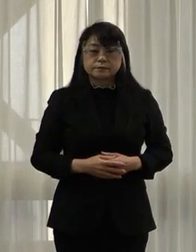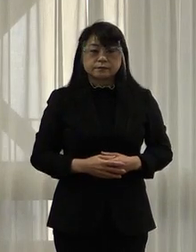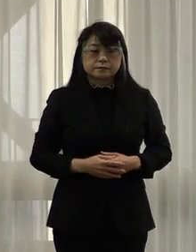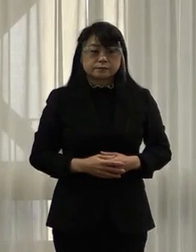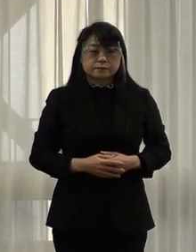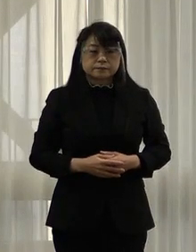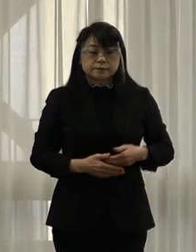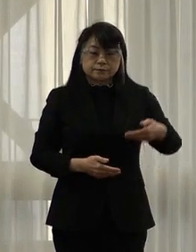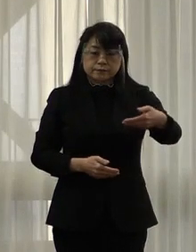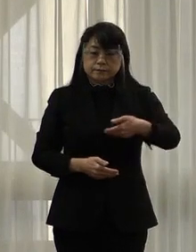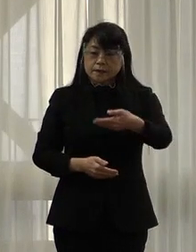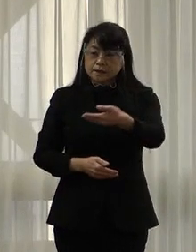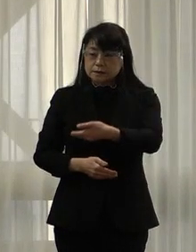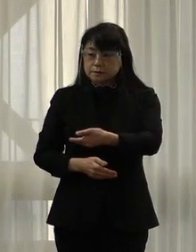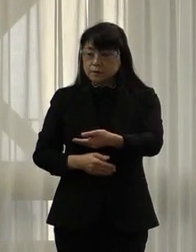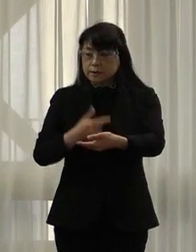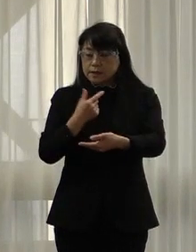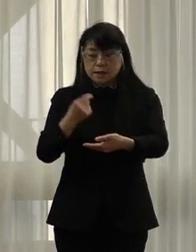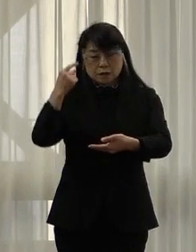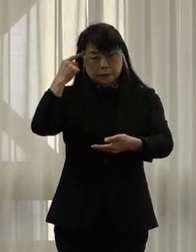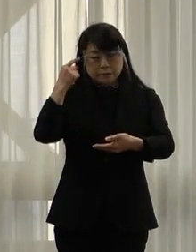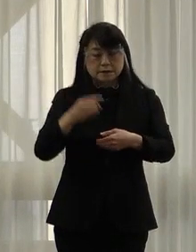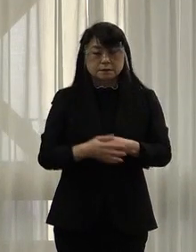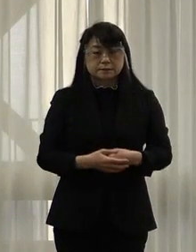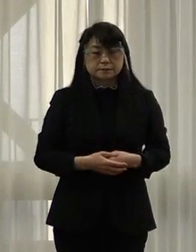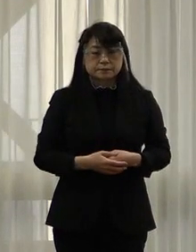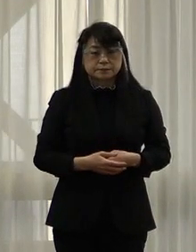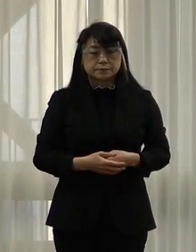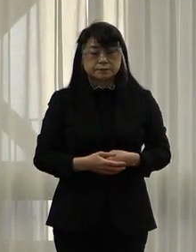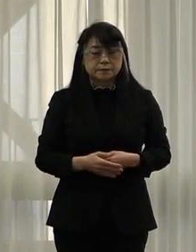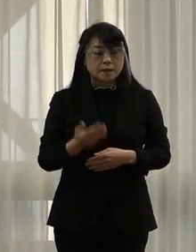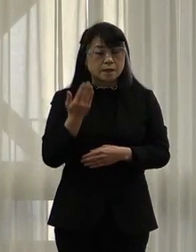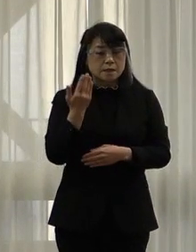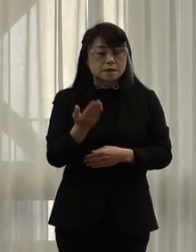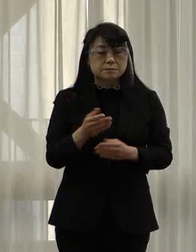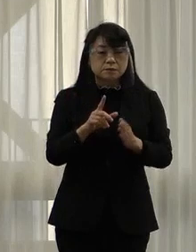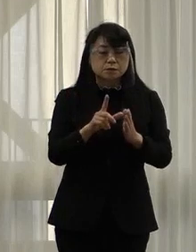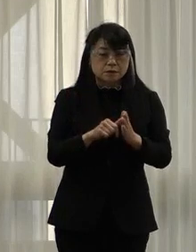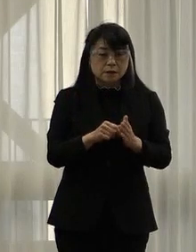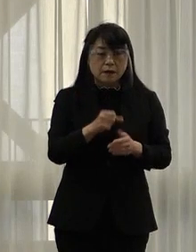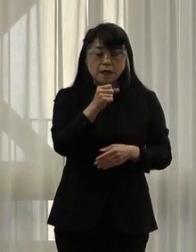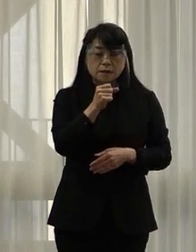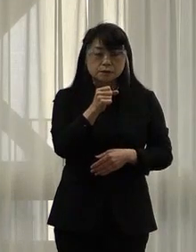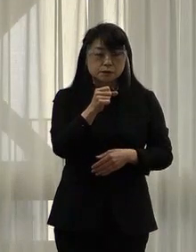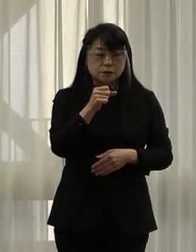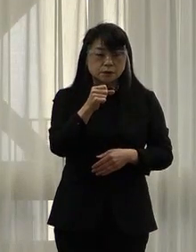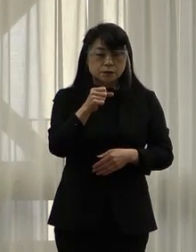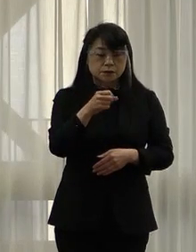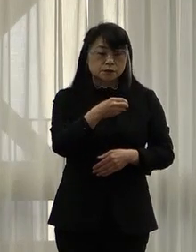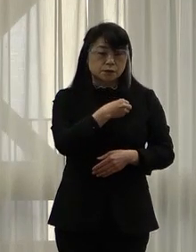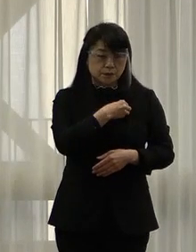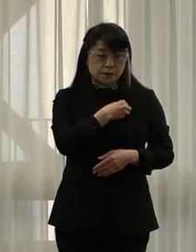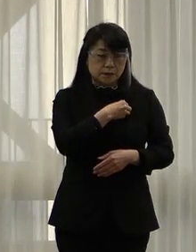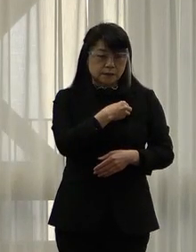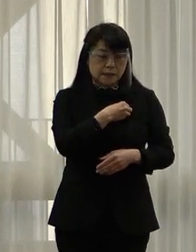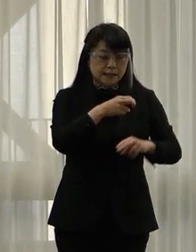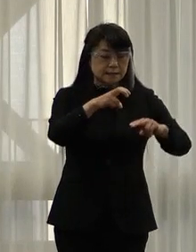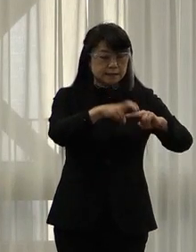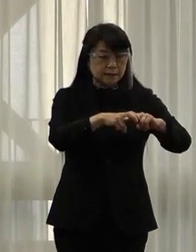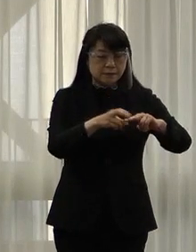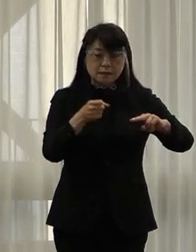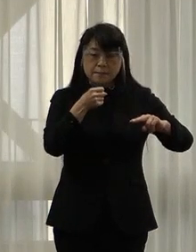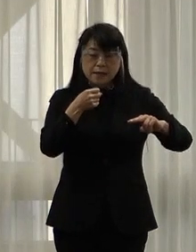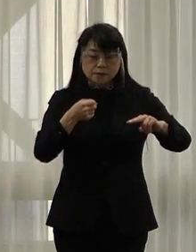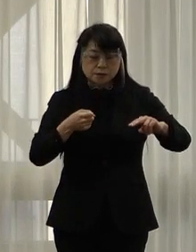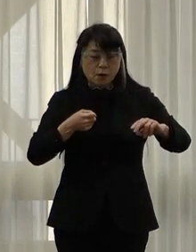はい、それではご質問をお受けしたいと思います。ご質問については職員がそれぞれお席まで、マイクをお持ちし